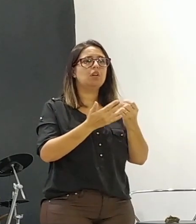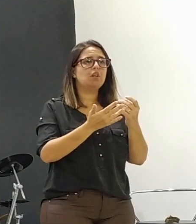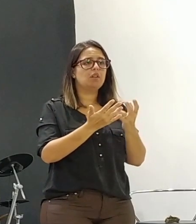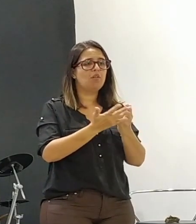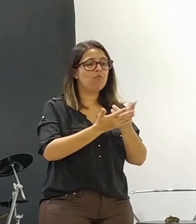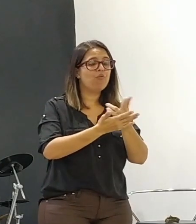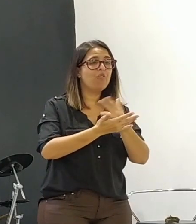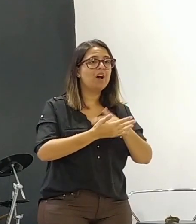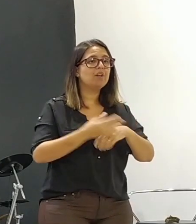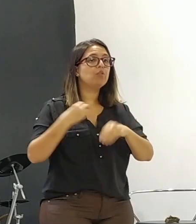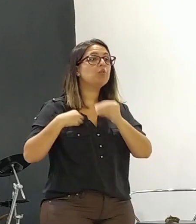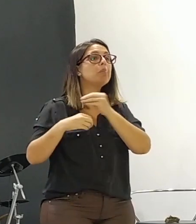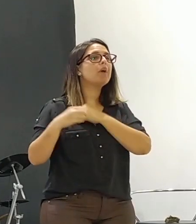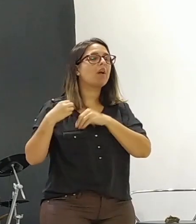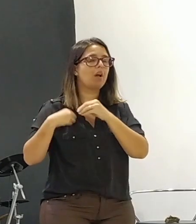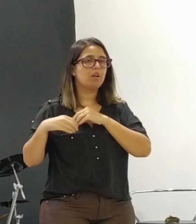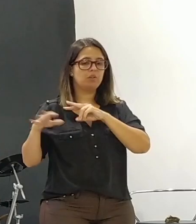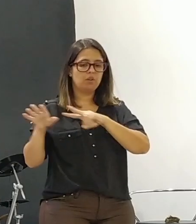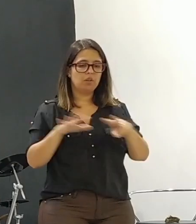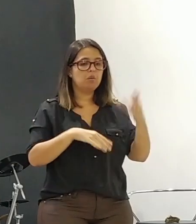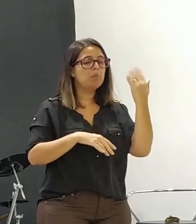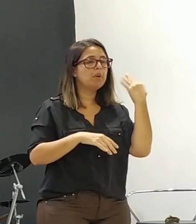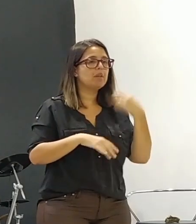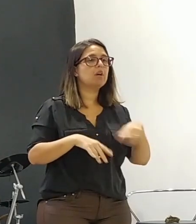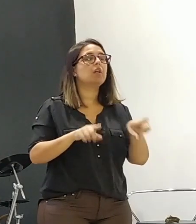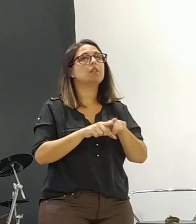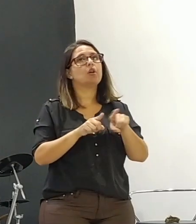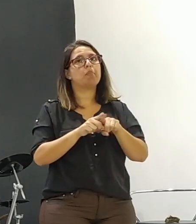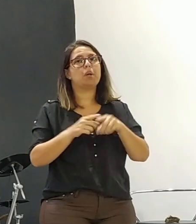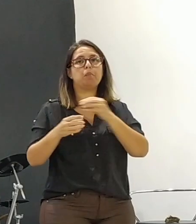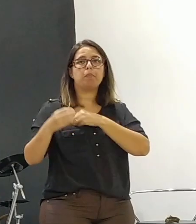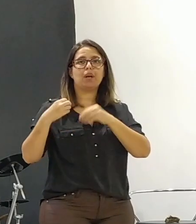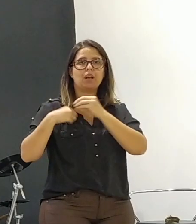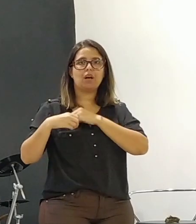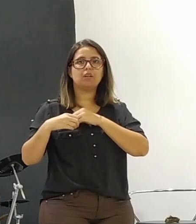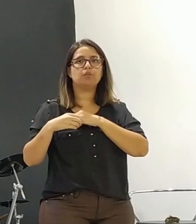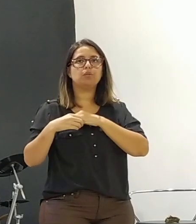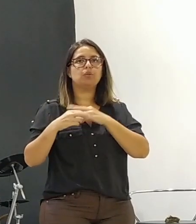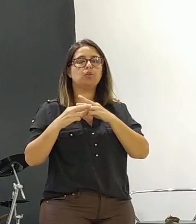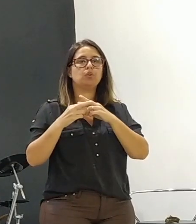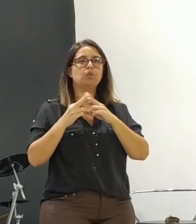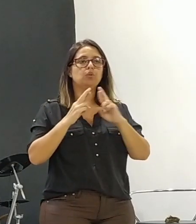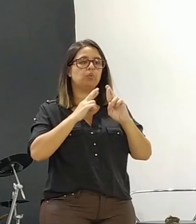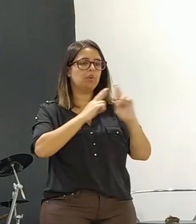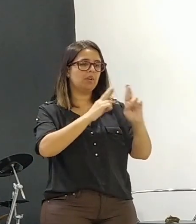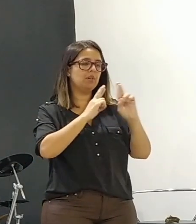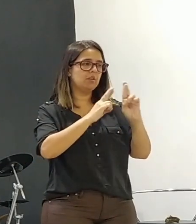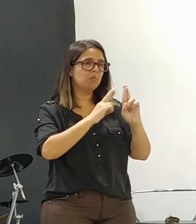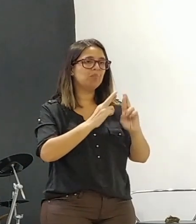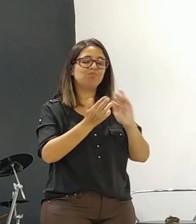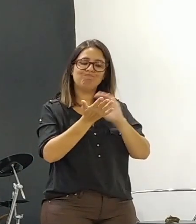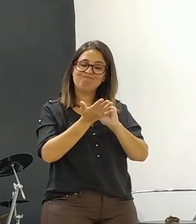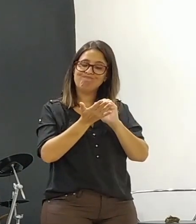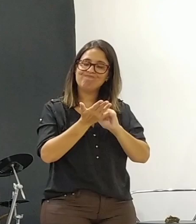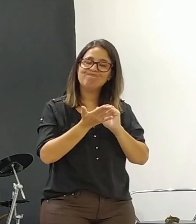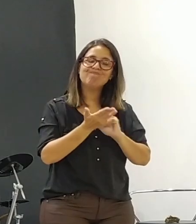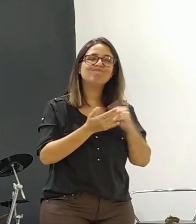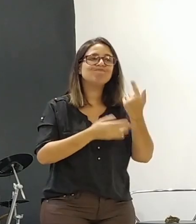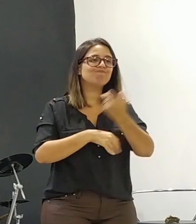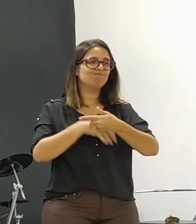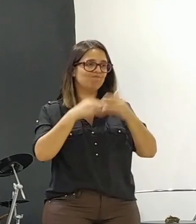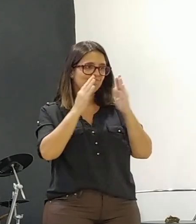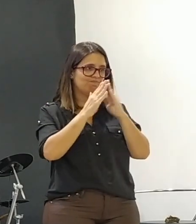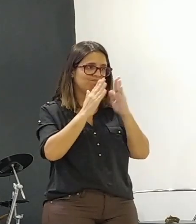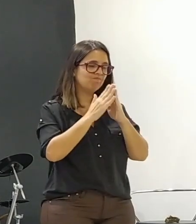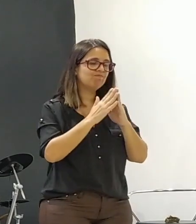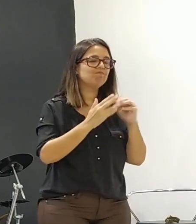né? Semana passada também falamos sobre os pecados do relacionamento. São pecados que precisam ser tirados da nossa casa, precisam ser